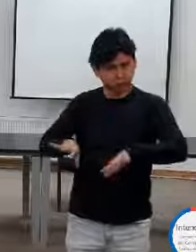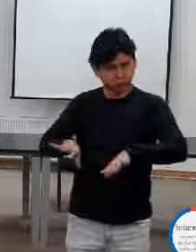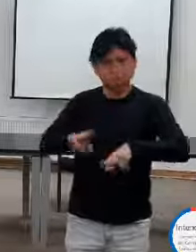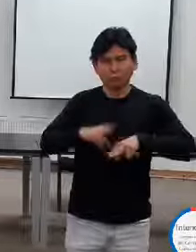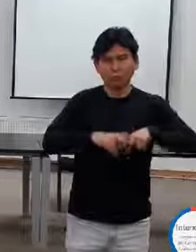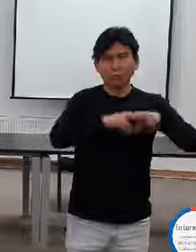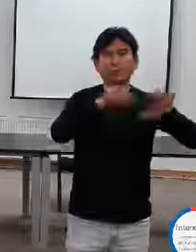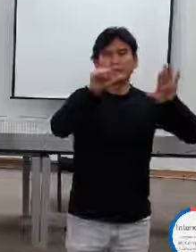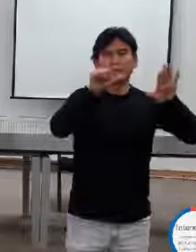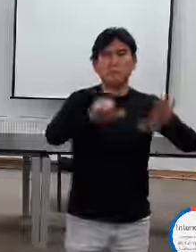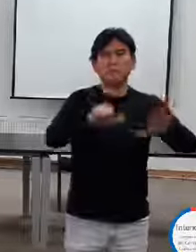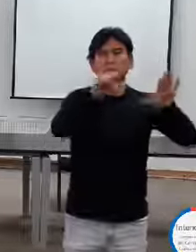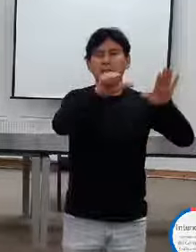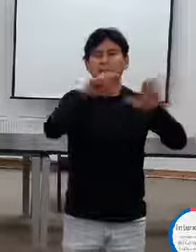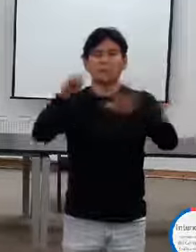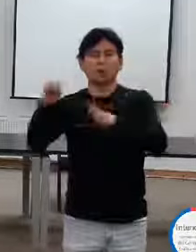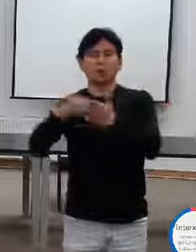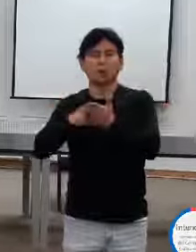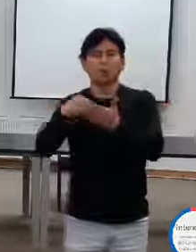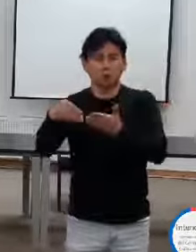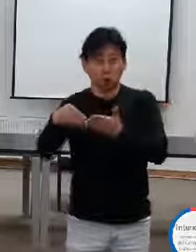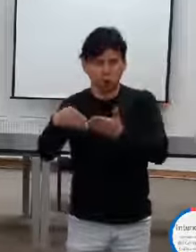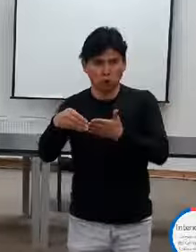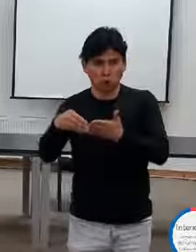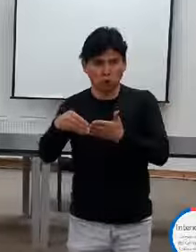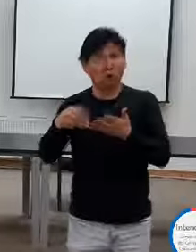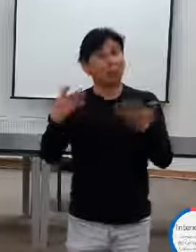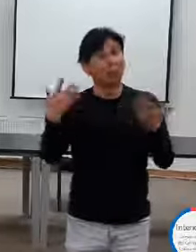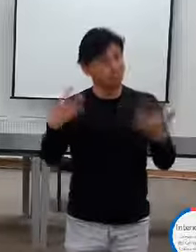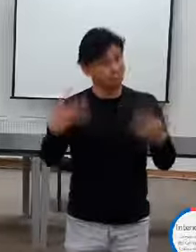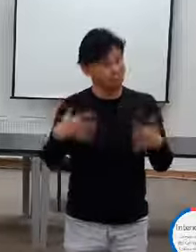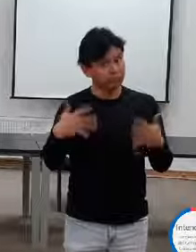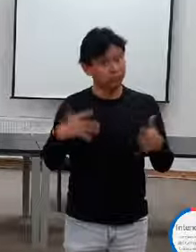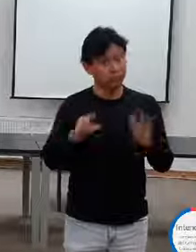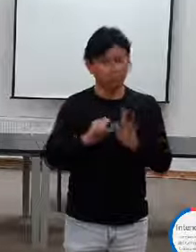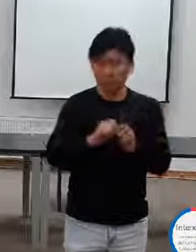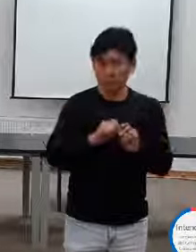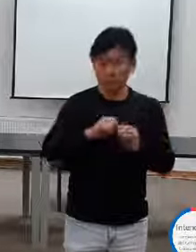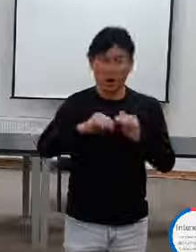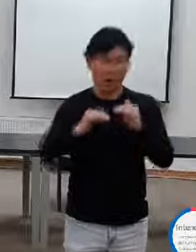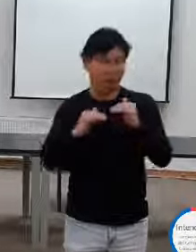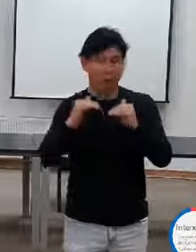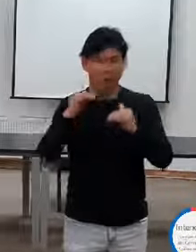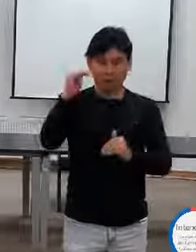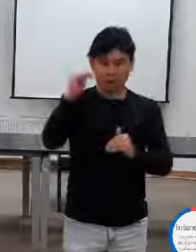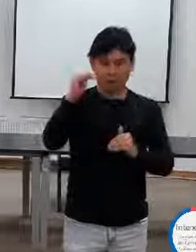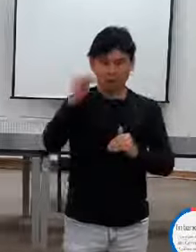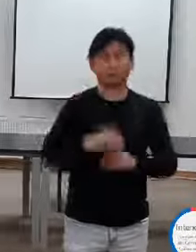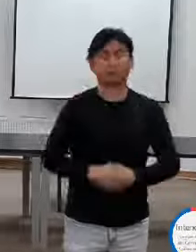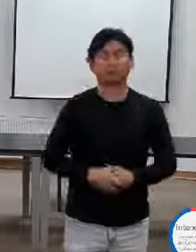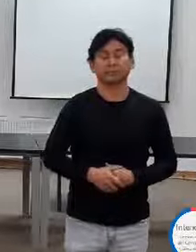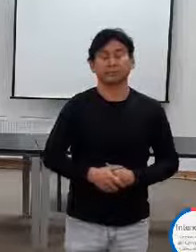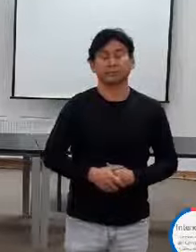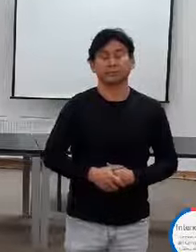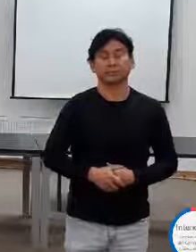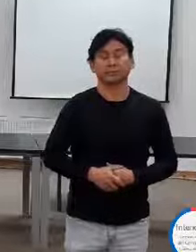monto de 6.600 millones de pesos un monto bastante alto también comparado a otros años